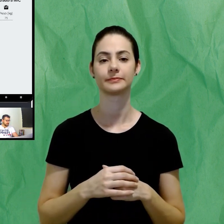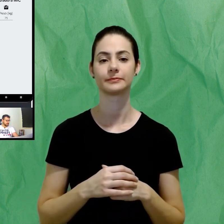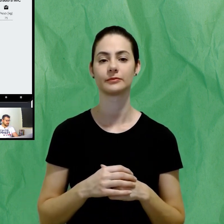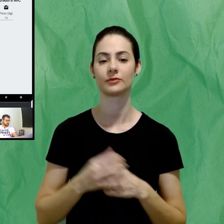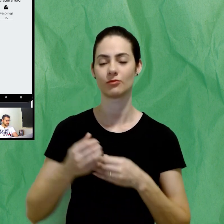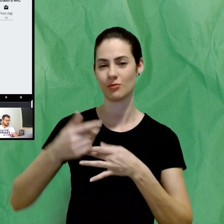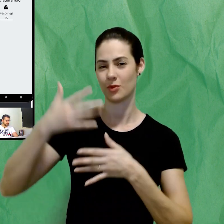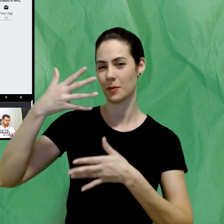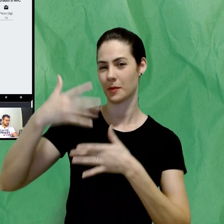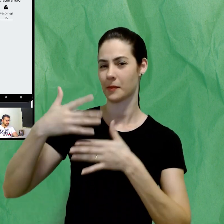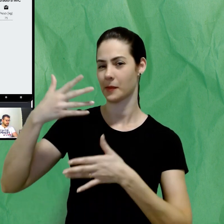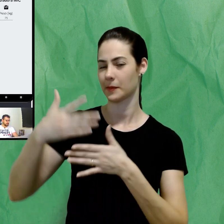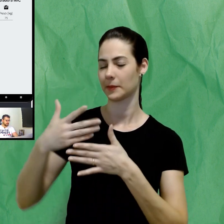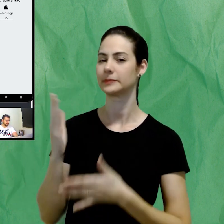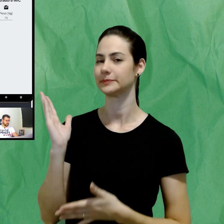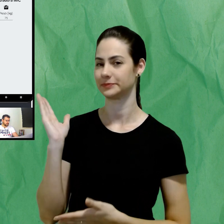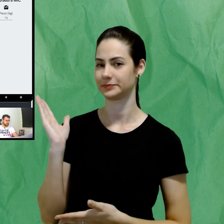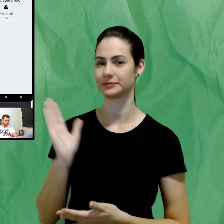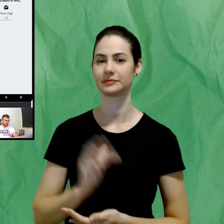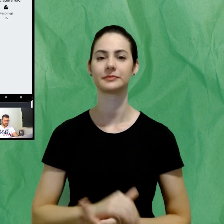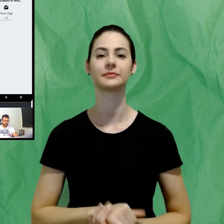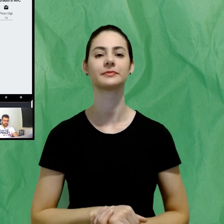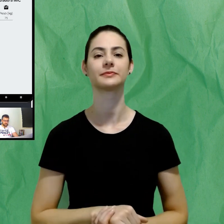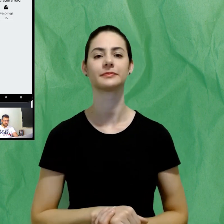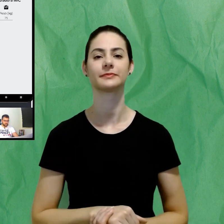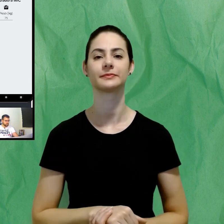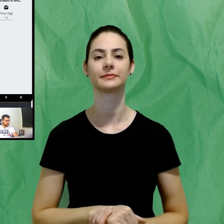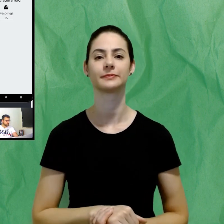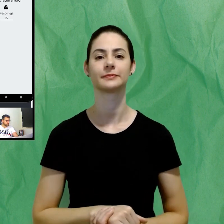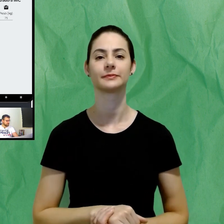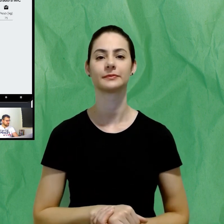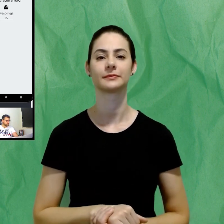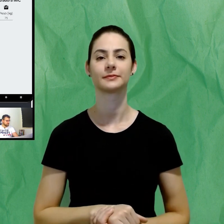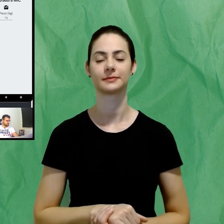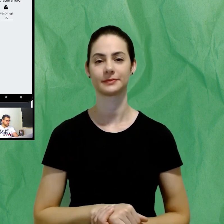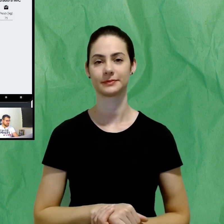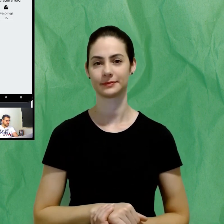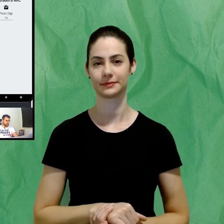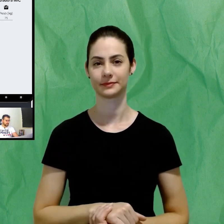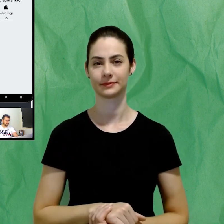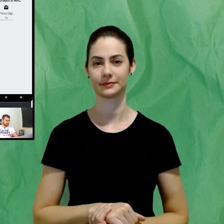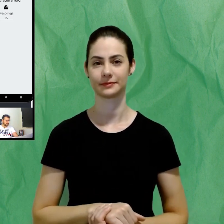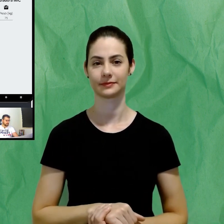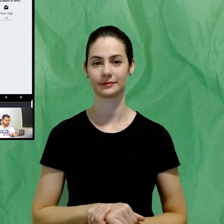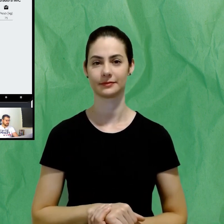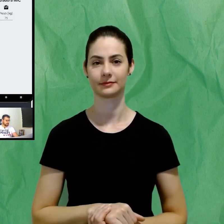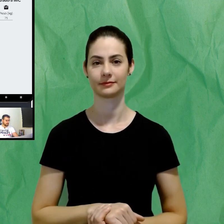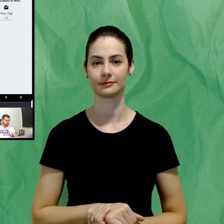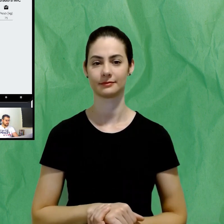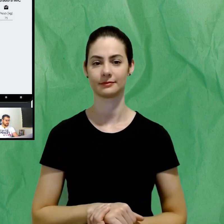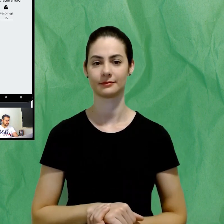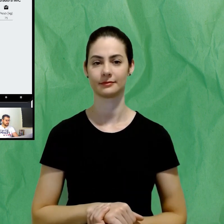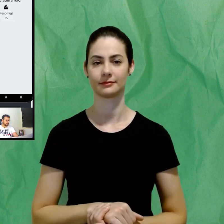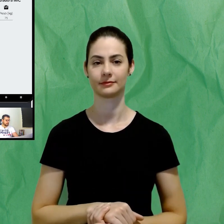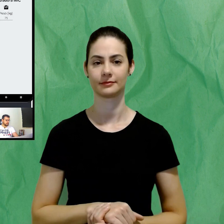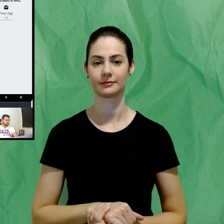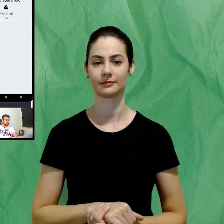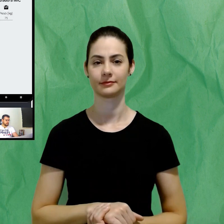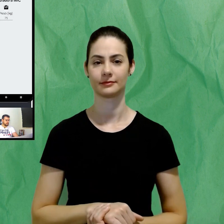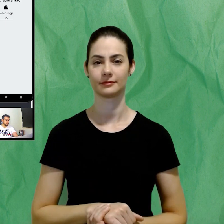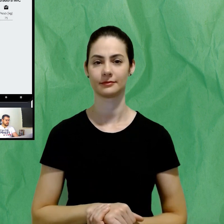É lá no esse aqui, quer ver? Human, acha aqui, ó, né?